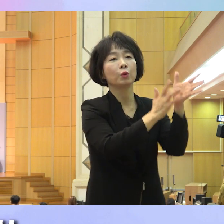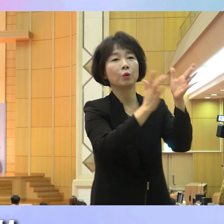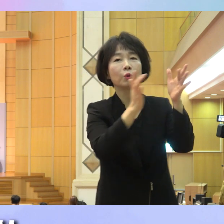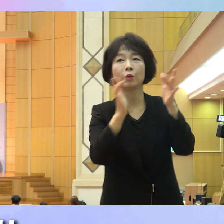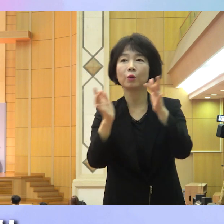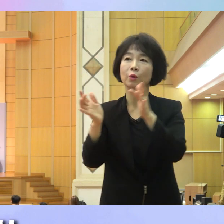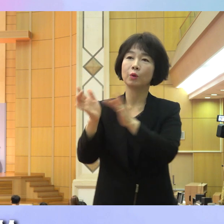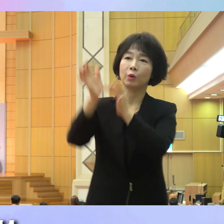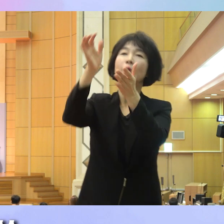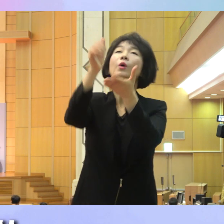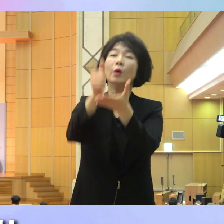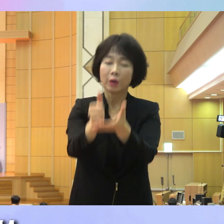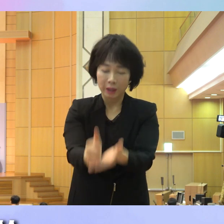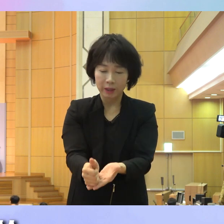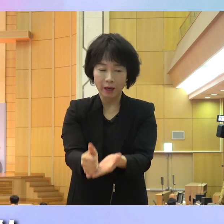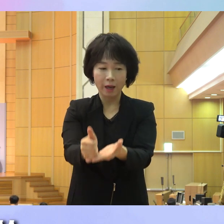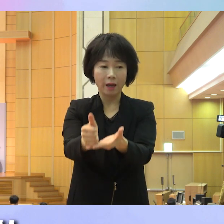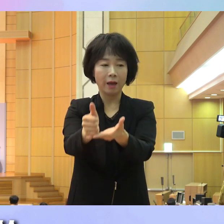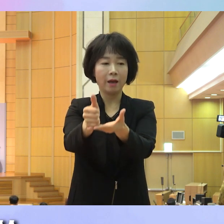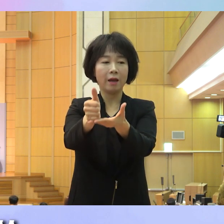예수